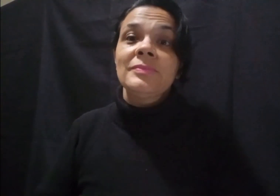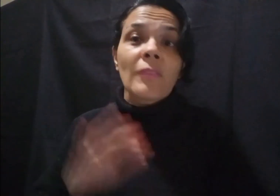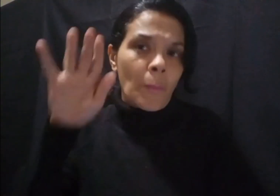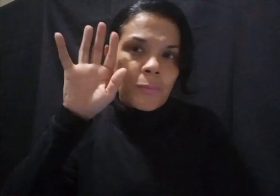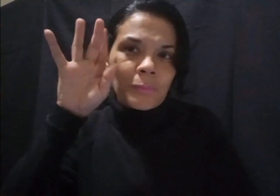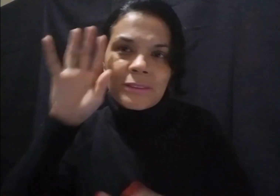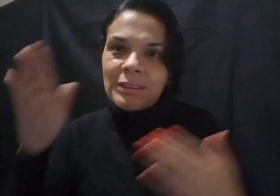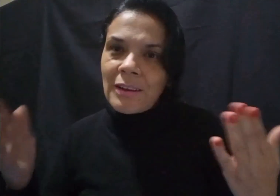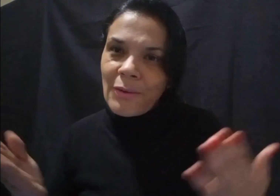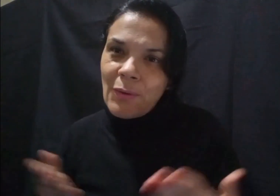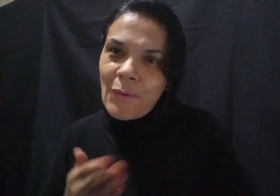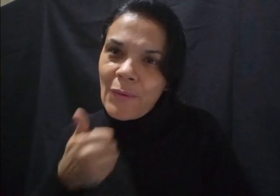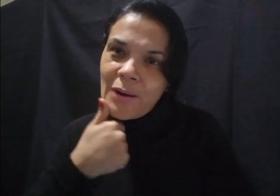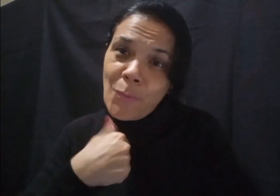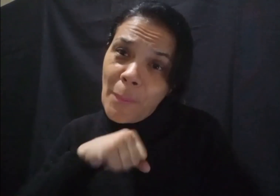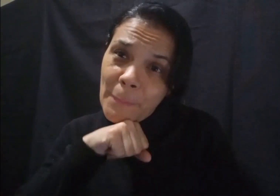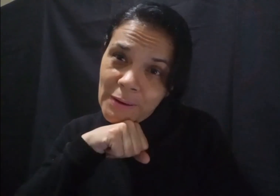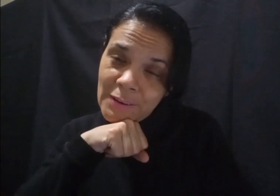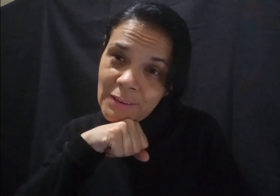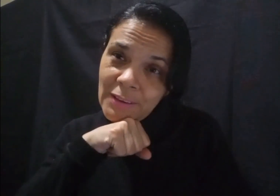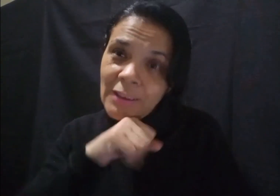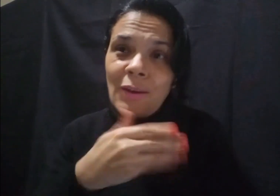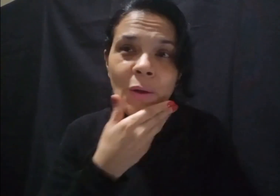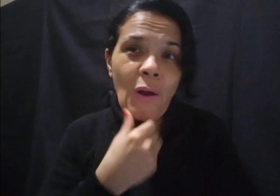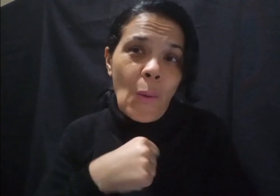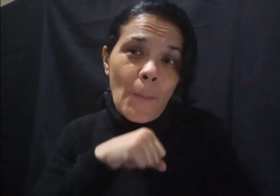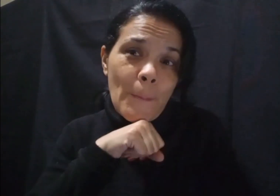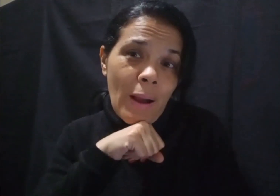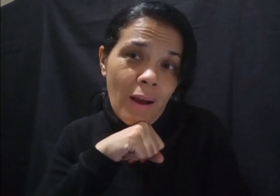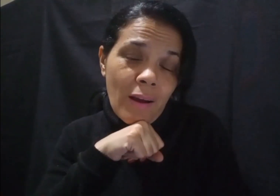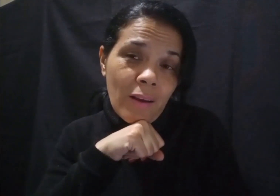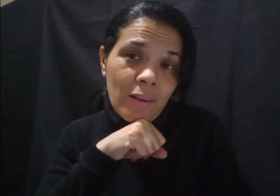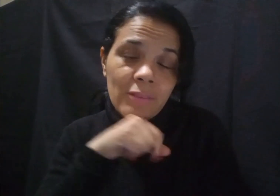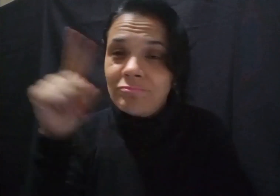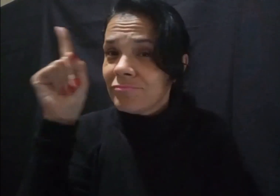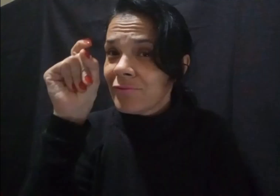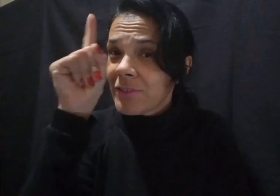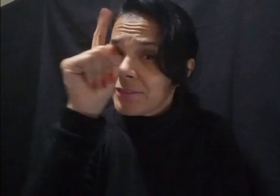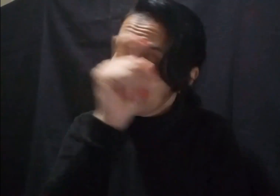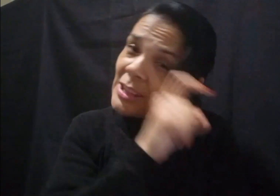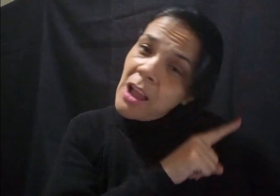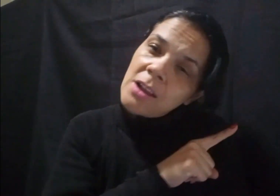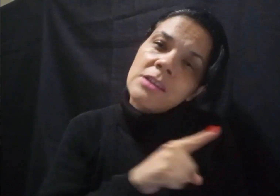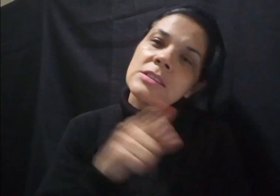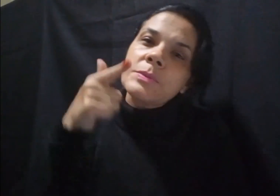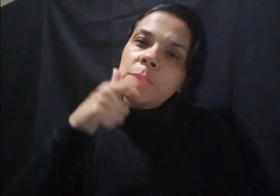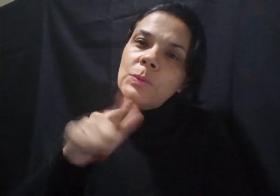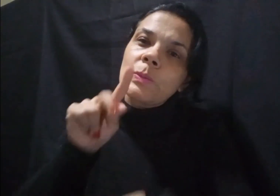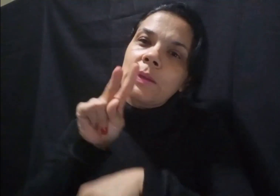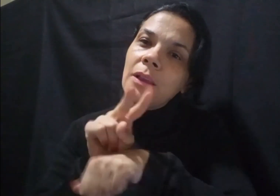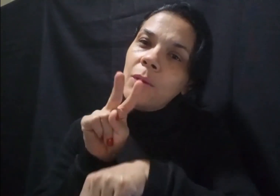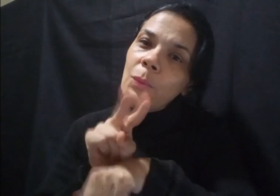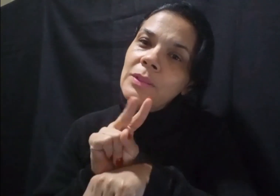Pensemos em uma mãe ou um pai que enfrenta inúmeras dificuldades para cuidar de seus